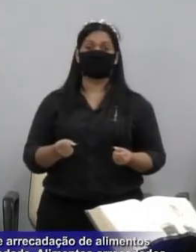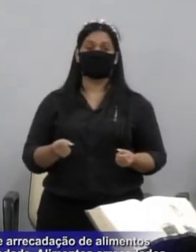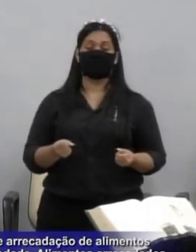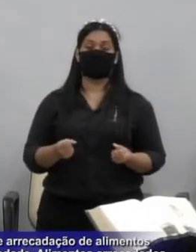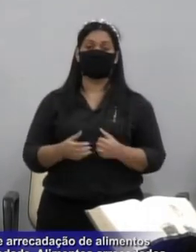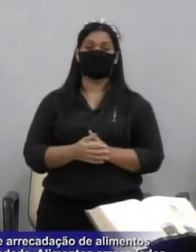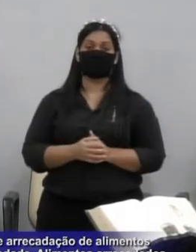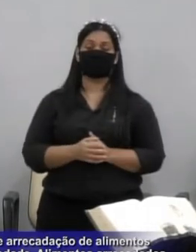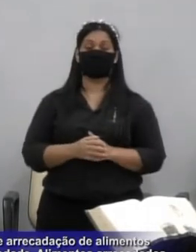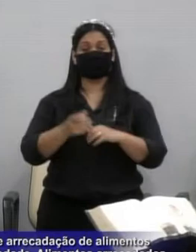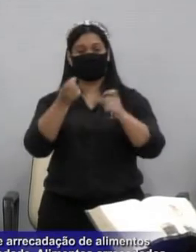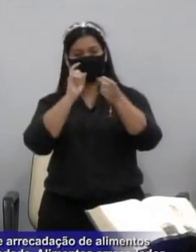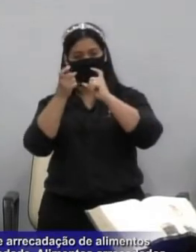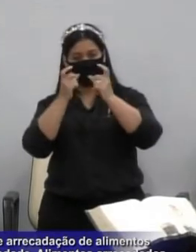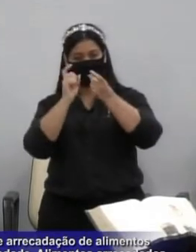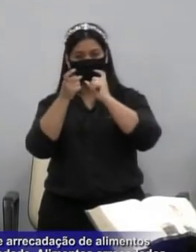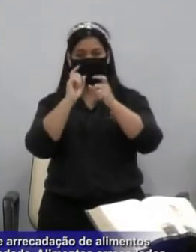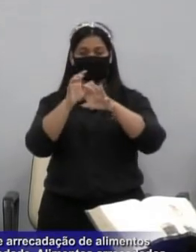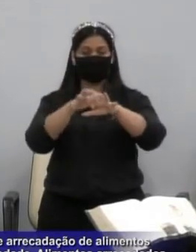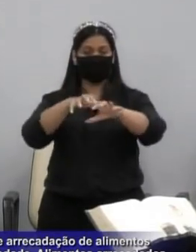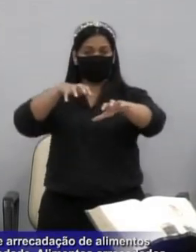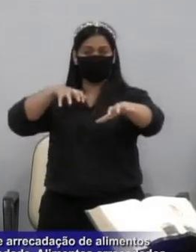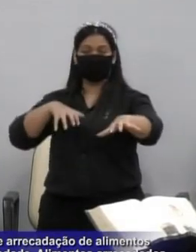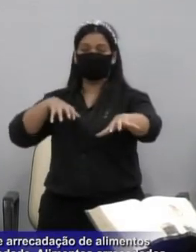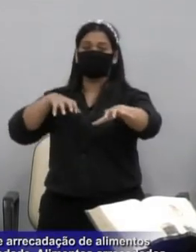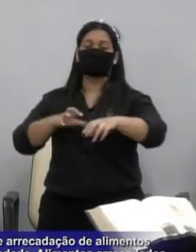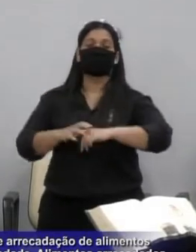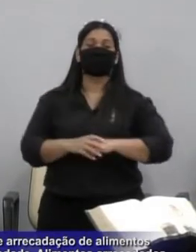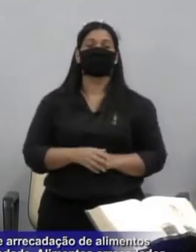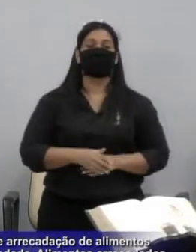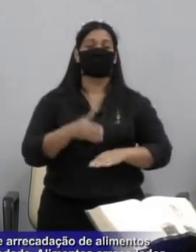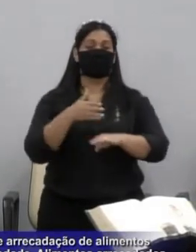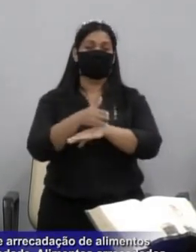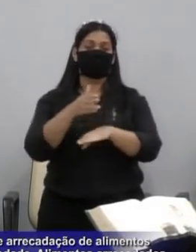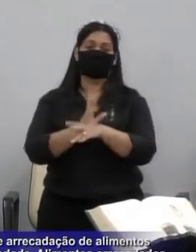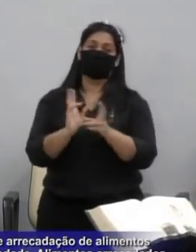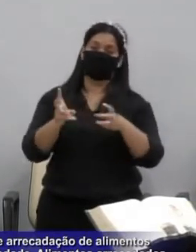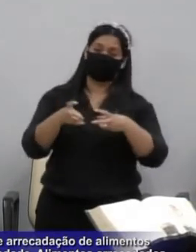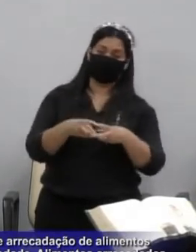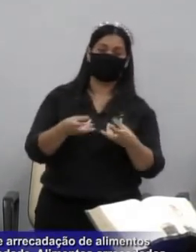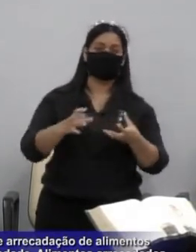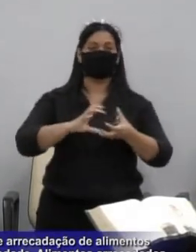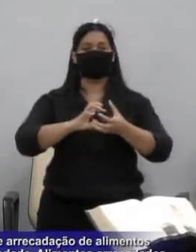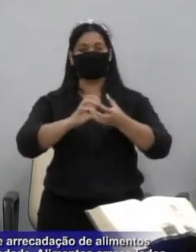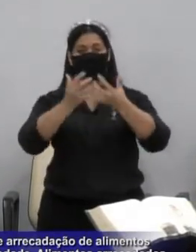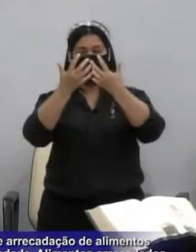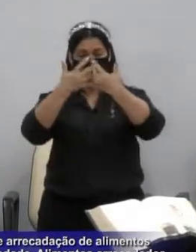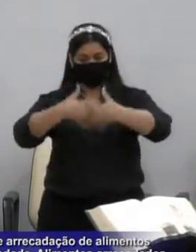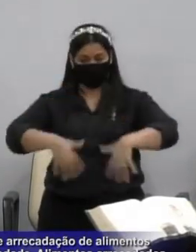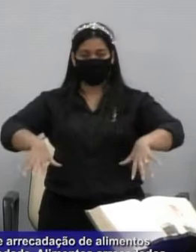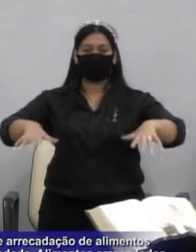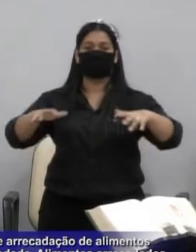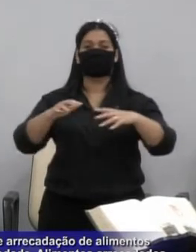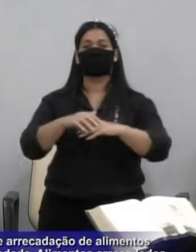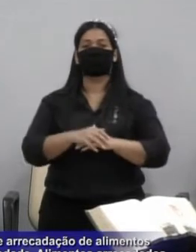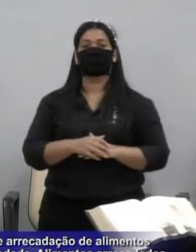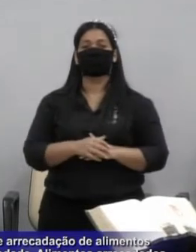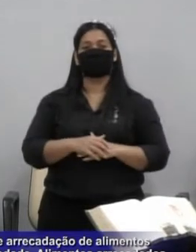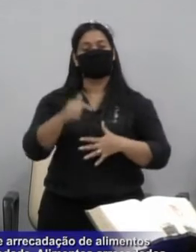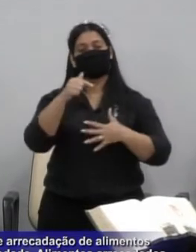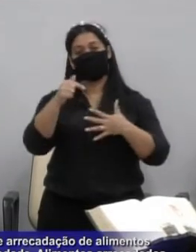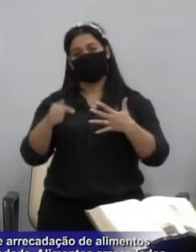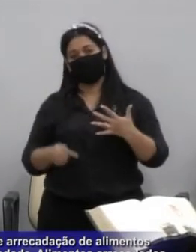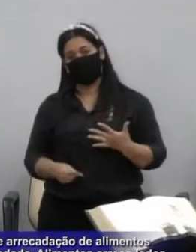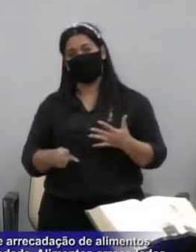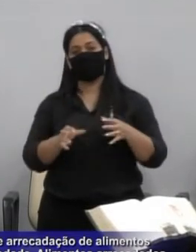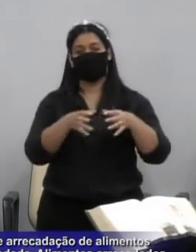Então, uma reunião muito provavelmente remota, com a participação da Câmara, do Rotary e outras entidades, e